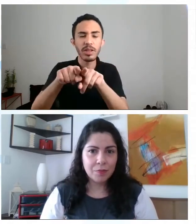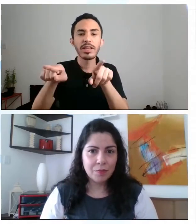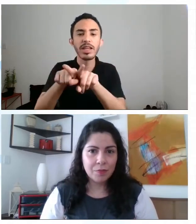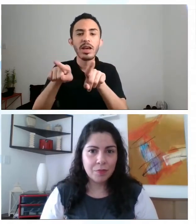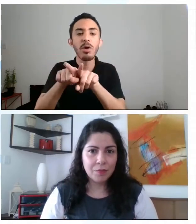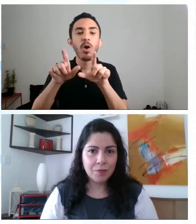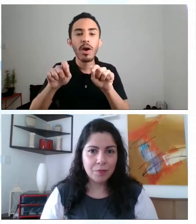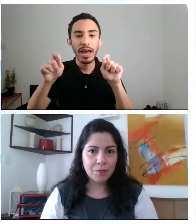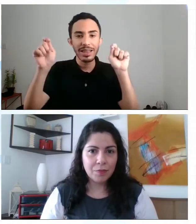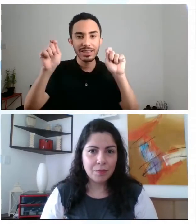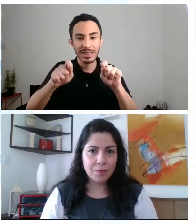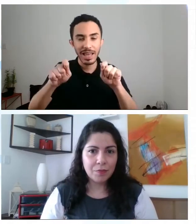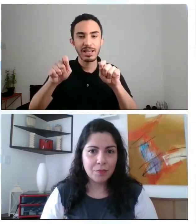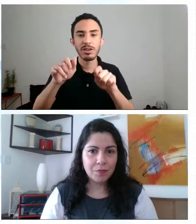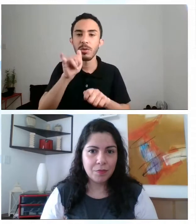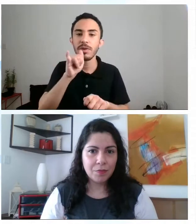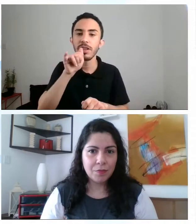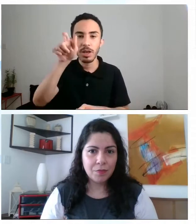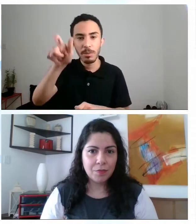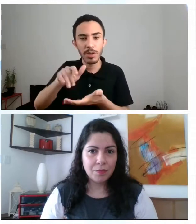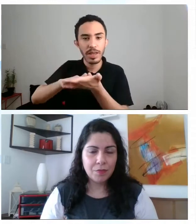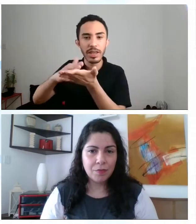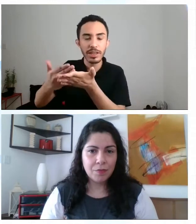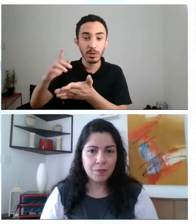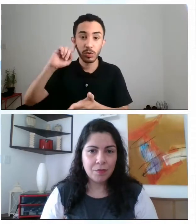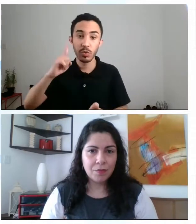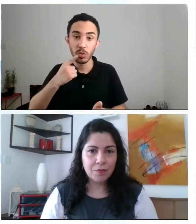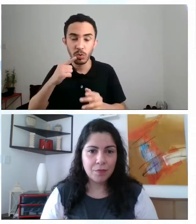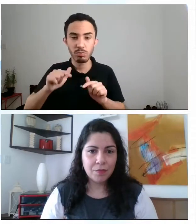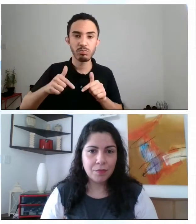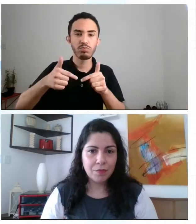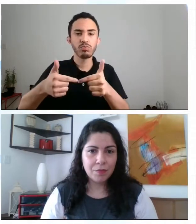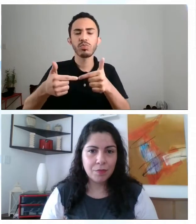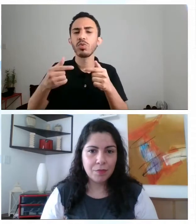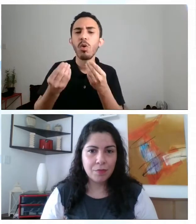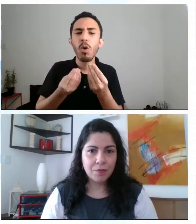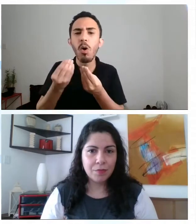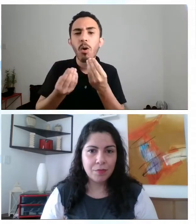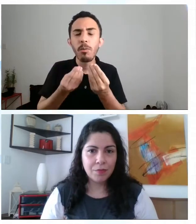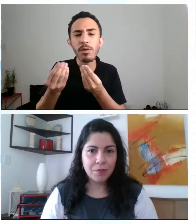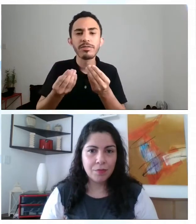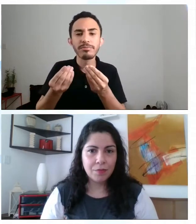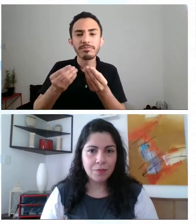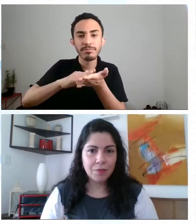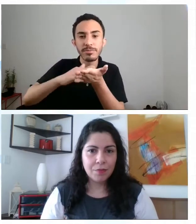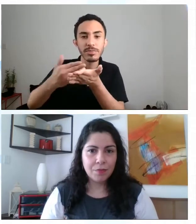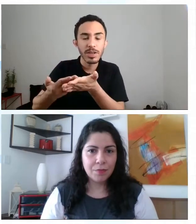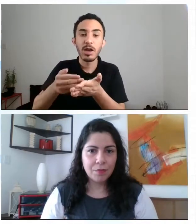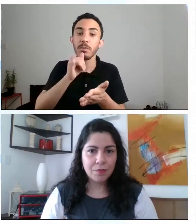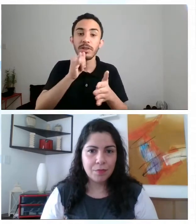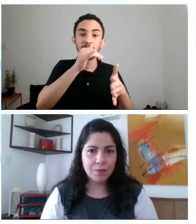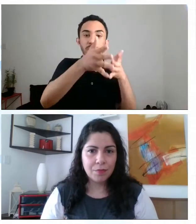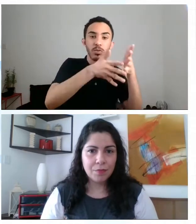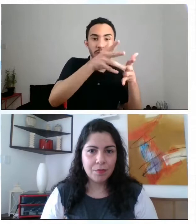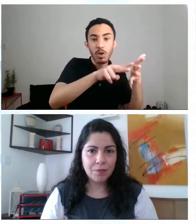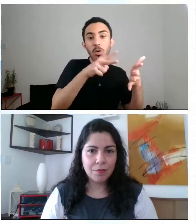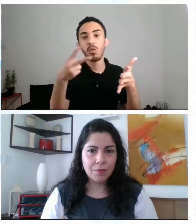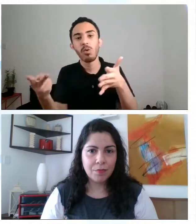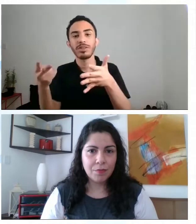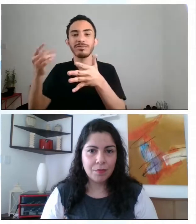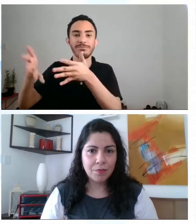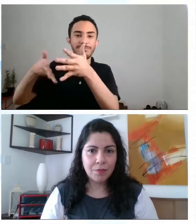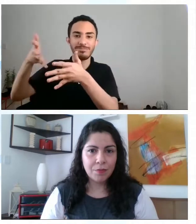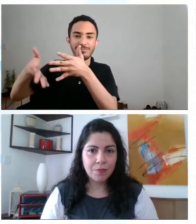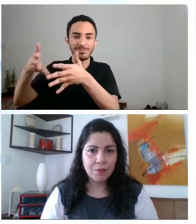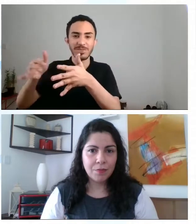a possibilidade, por exemplo, de intérpretes surdos atuarem fazendo a interpretação de uma língua de sinais para outra, né?